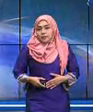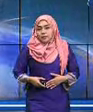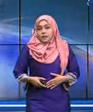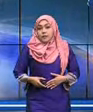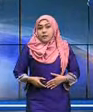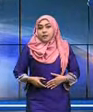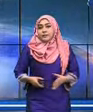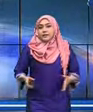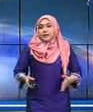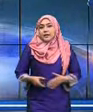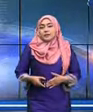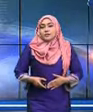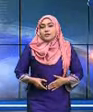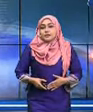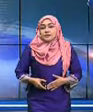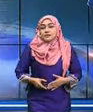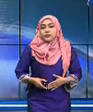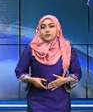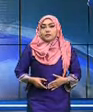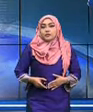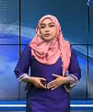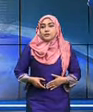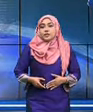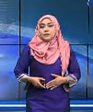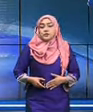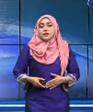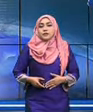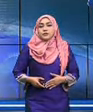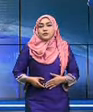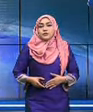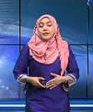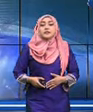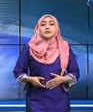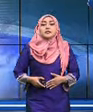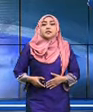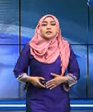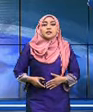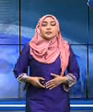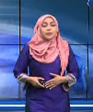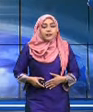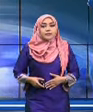telah diulang pelbagai pihak berkuasa yang sah termasuk Suruhanjaya Pencegah Rasuah Malaysia dan Peguam Negara.